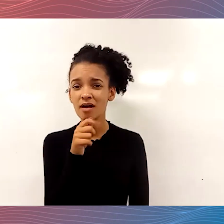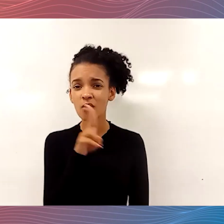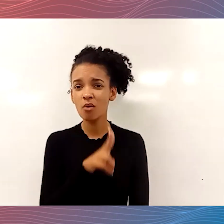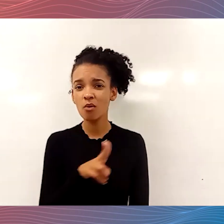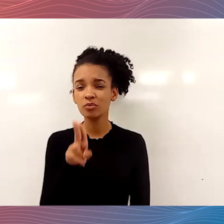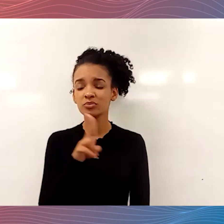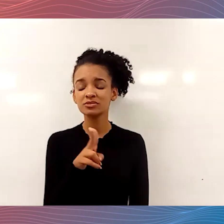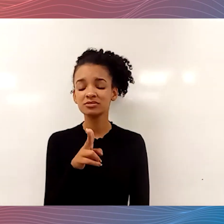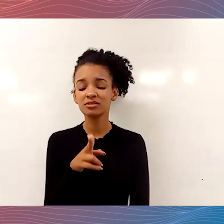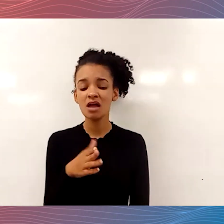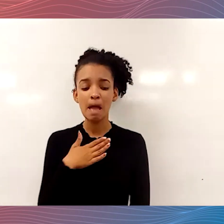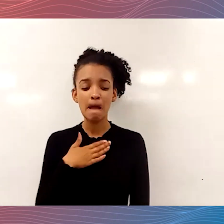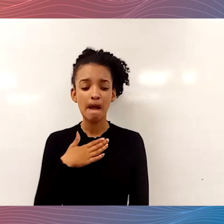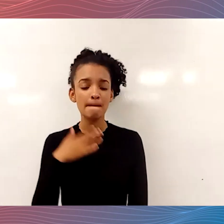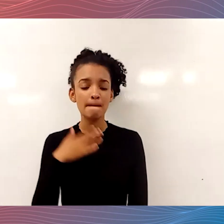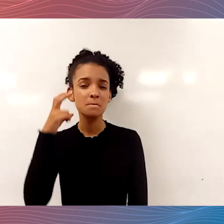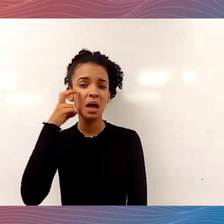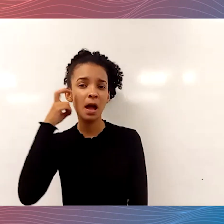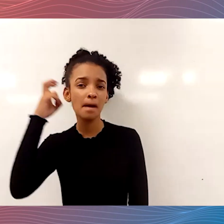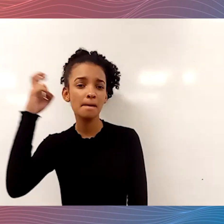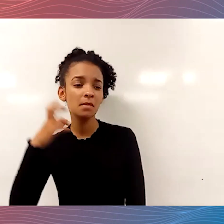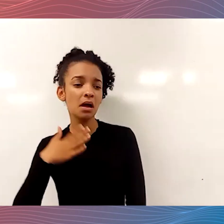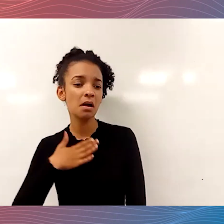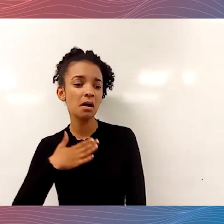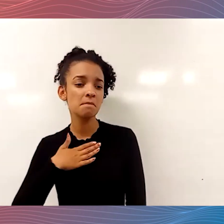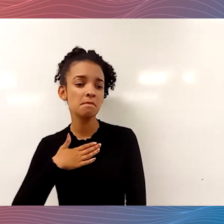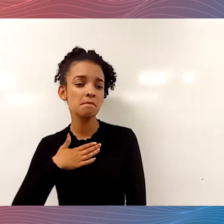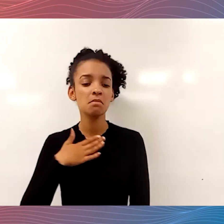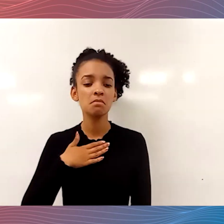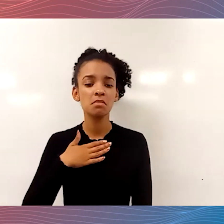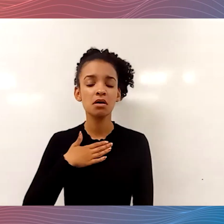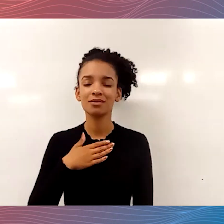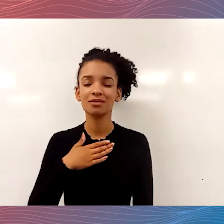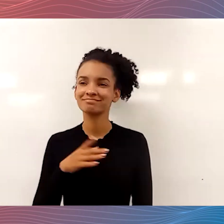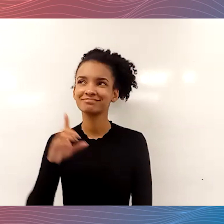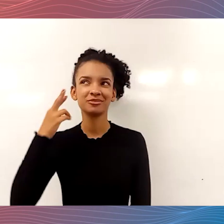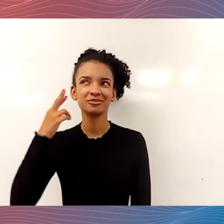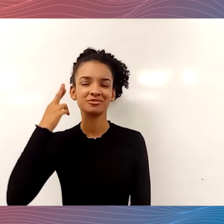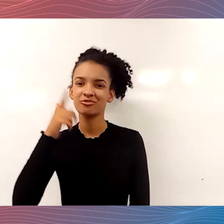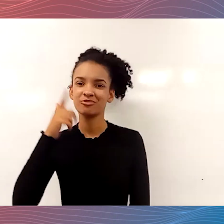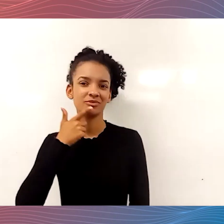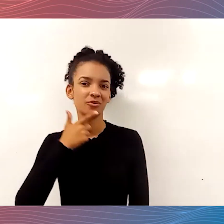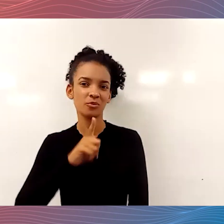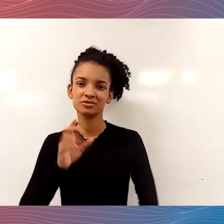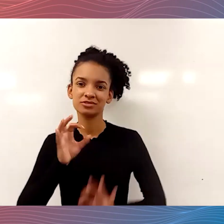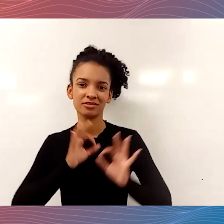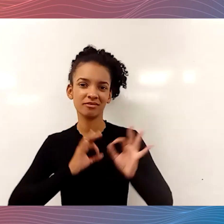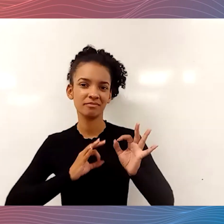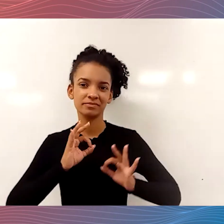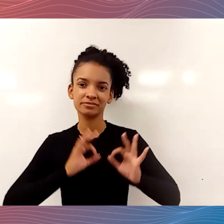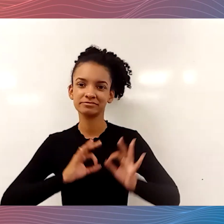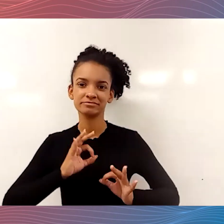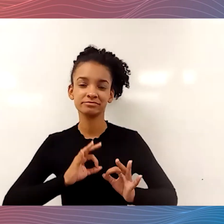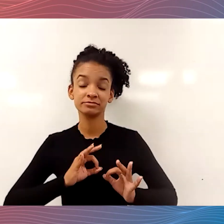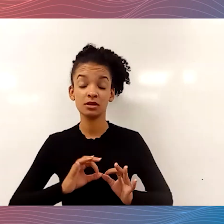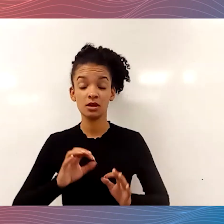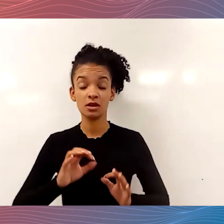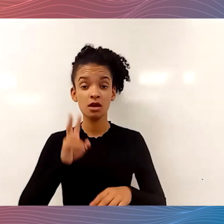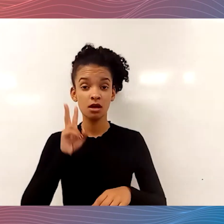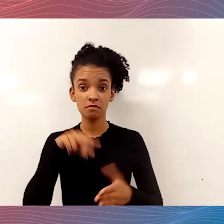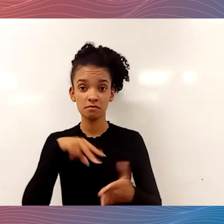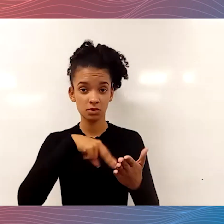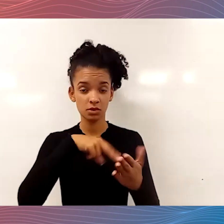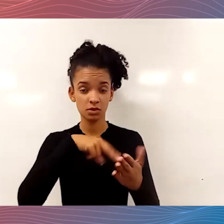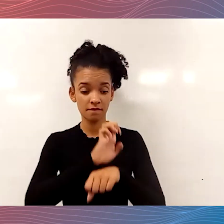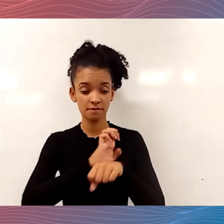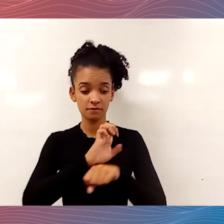Senhor não vai conseguir atingir o seu objetivo, né? Porque, dá uma olhada, Efésios capítulo 3, versículo 2. Paulo